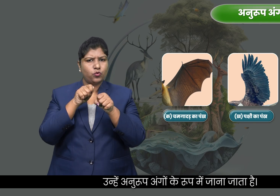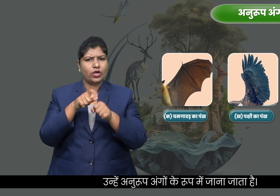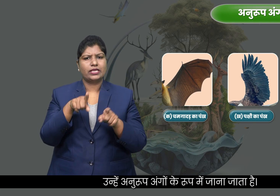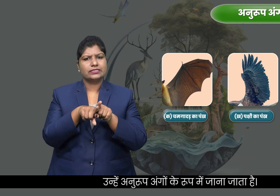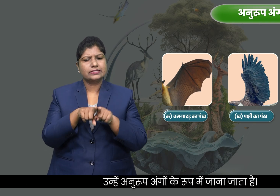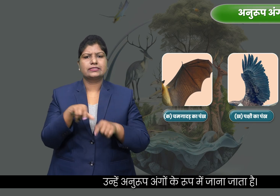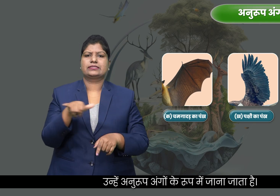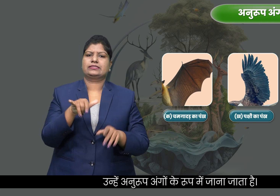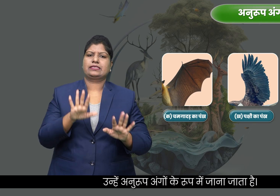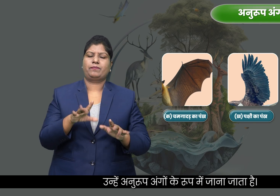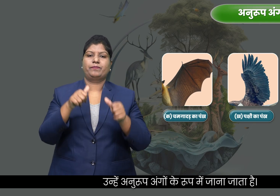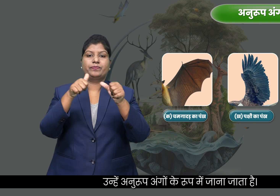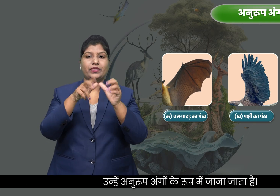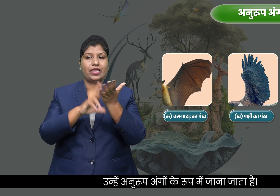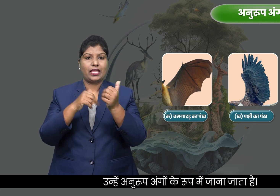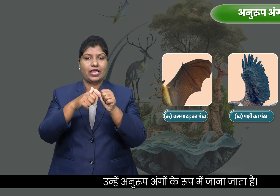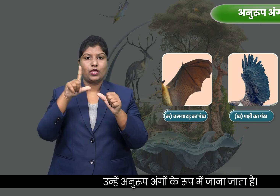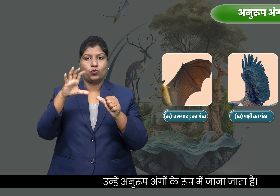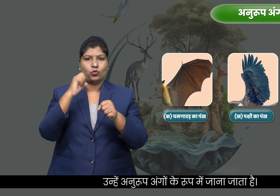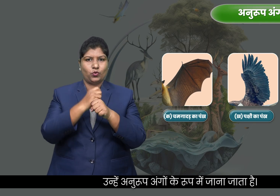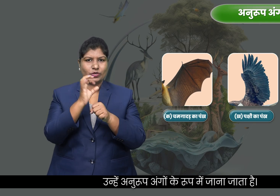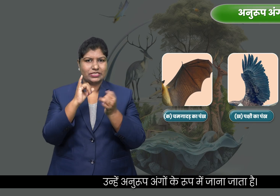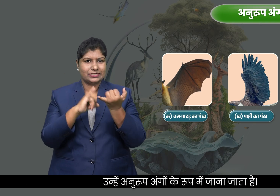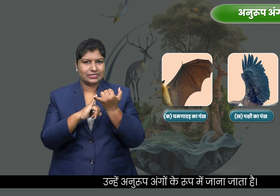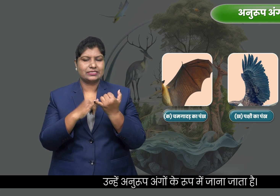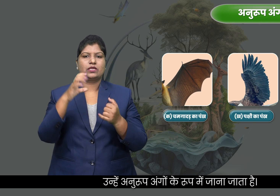उन्हें अनुरूप अंगों के रूप में जाना जाता है।